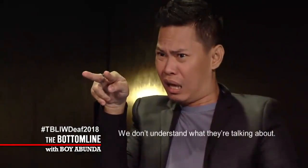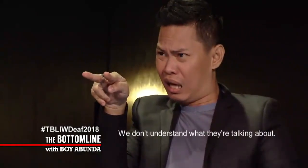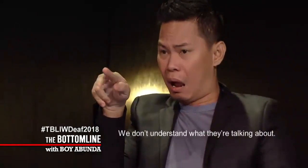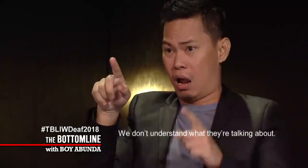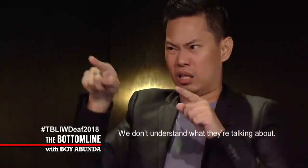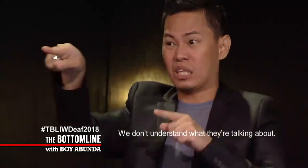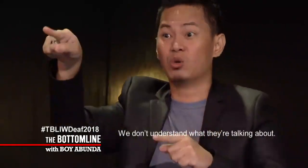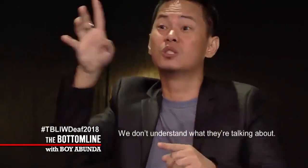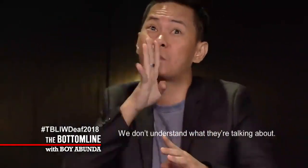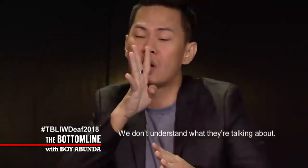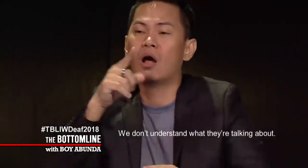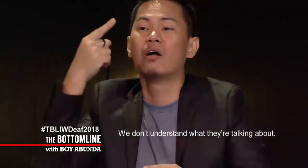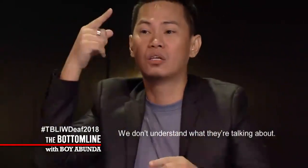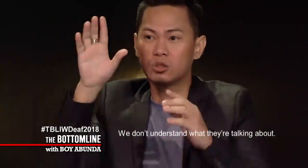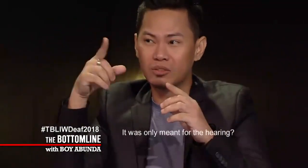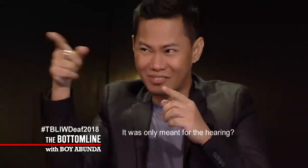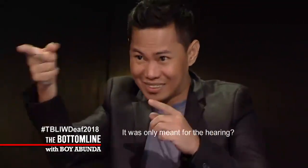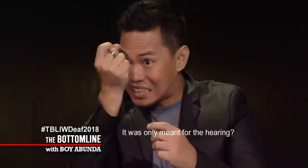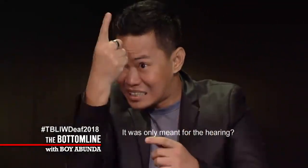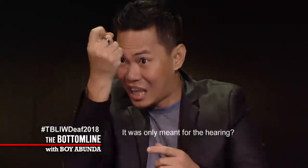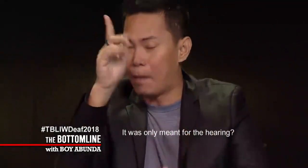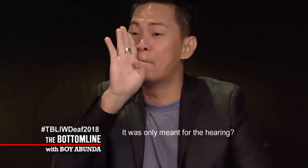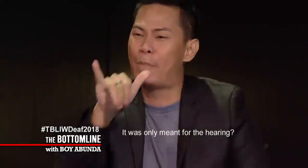namin naiintindihan kung ano yung sinasabi nila.